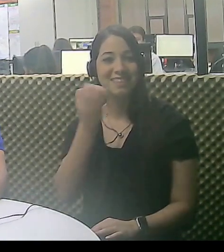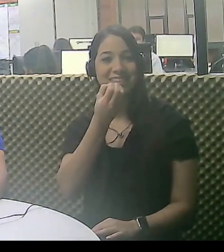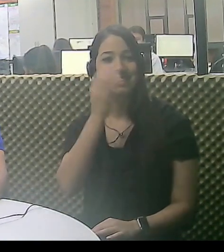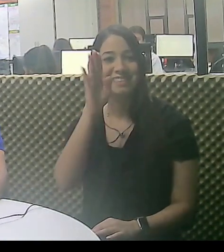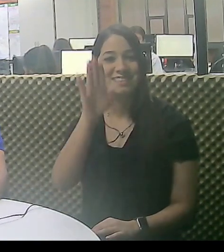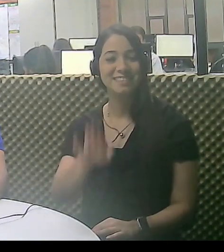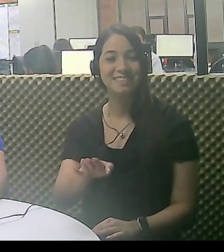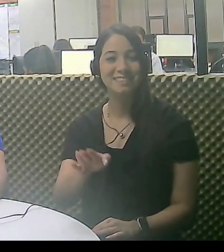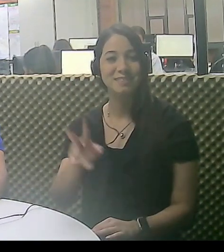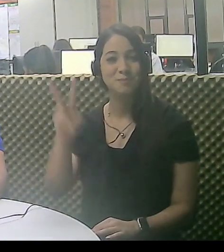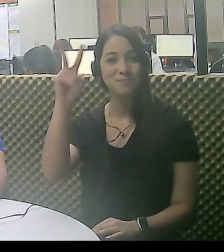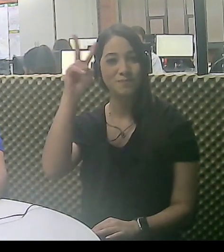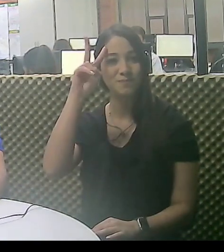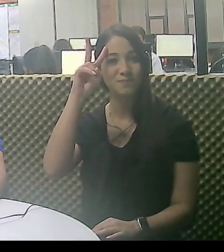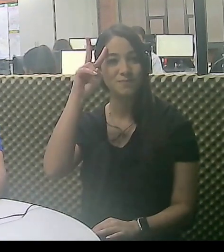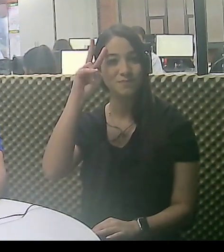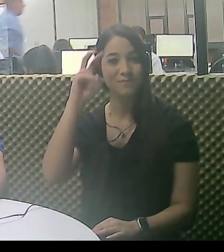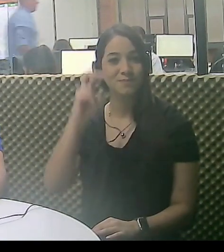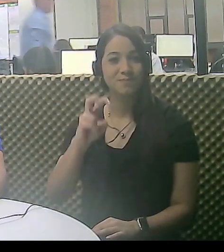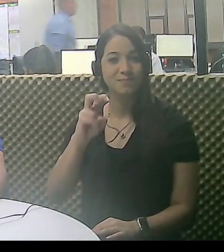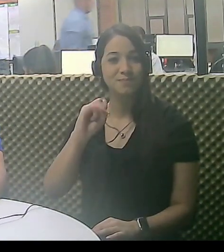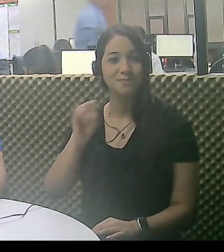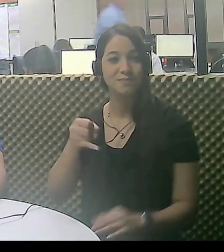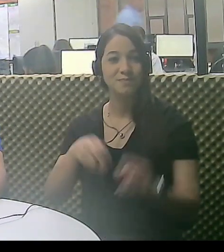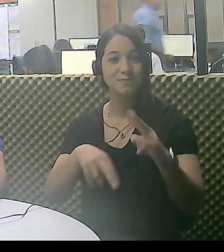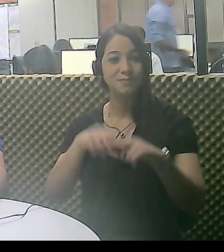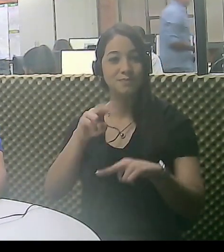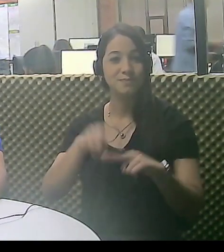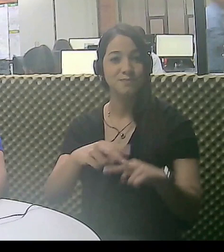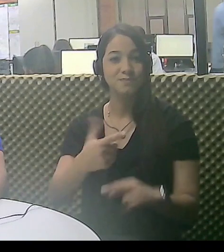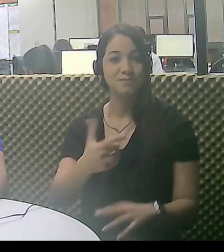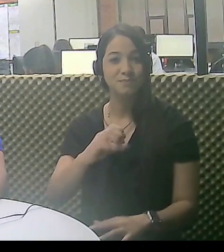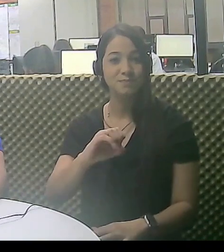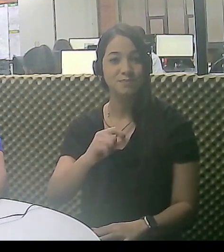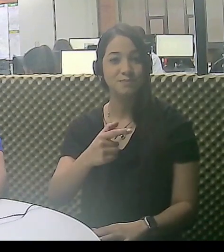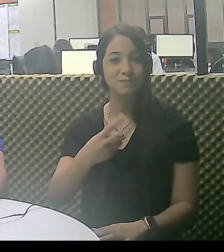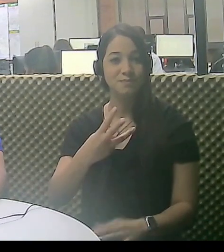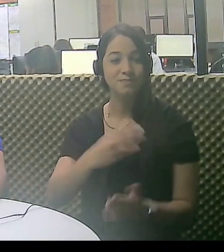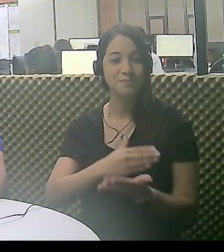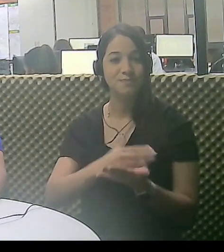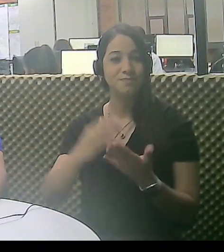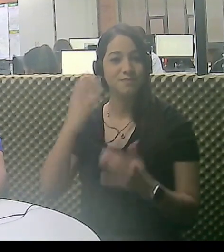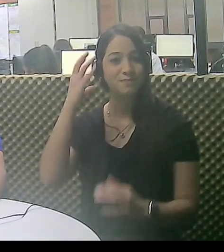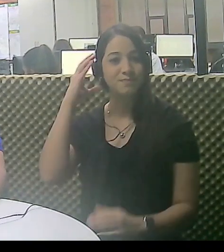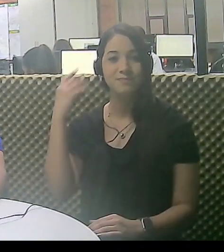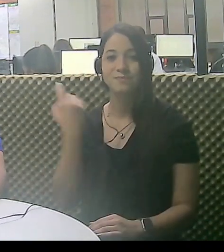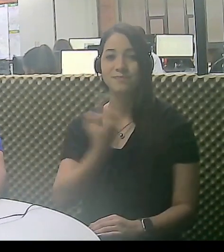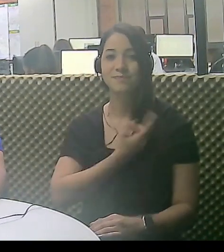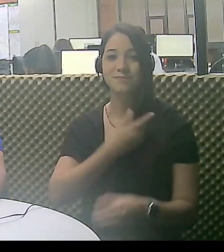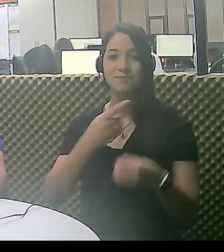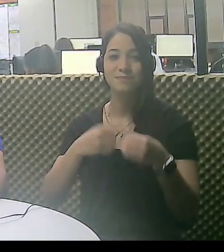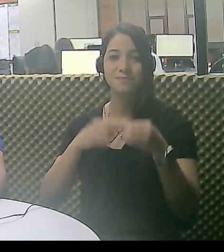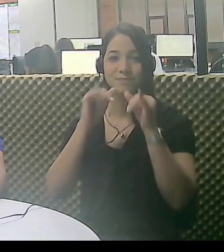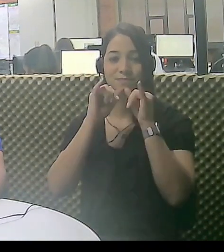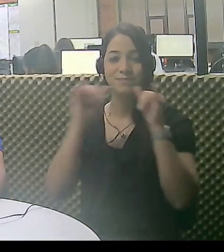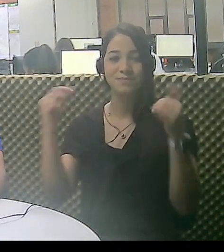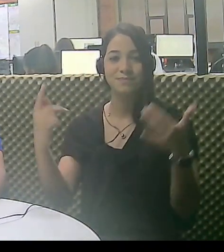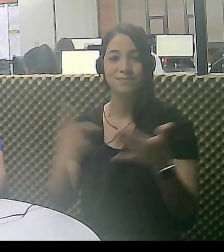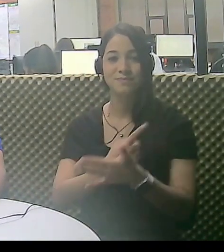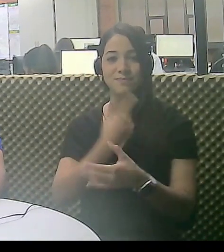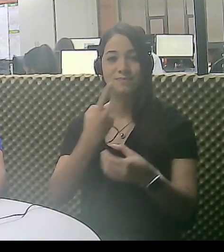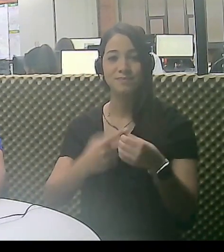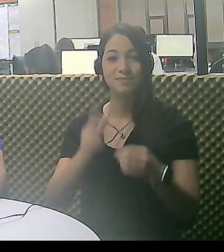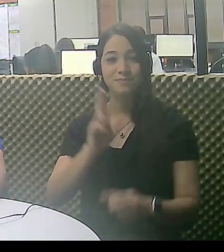Olá, boa tarde. Hoje é segunda-feira, dia 5 de junho de 2023. Está no ar a Rádio Nossa Cidade com o boletim de notícias sobre o que de